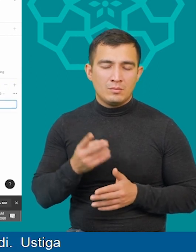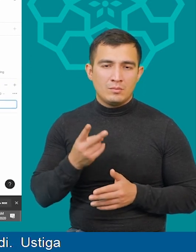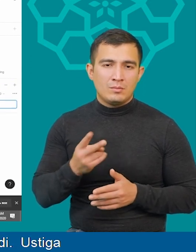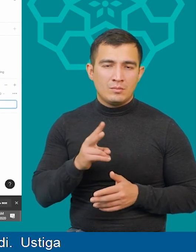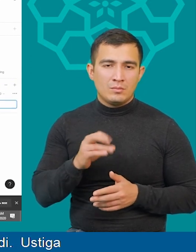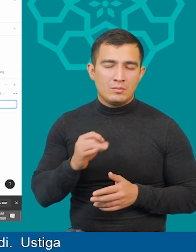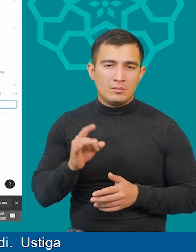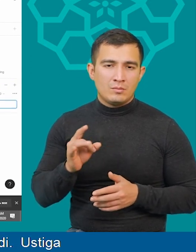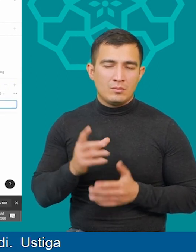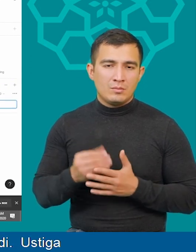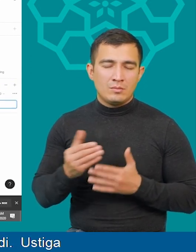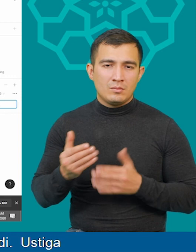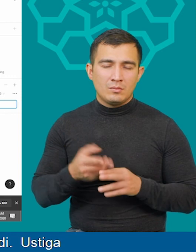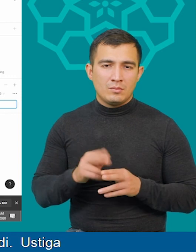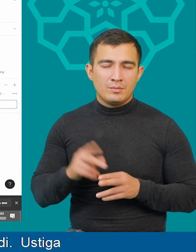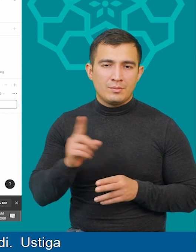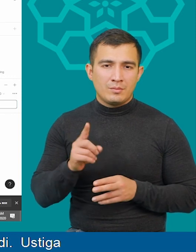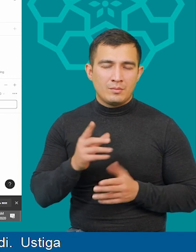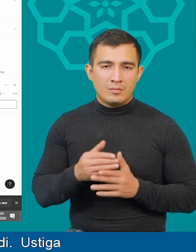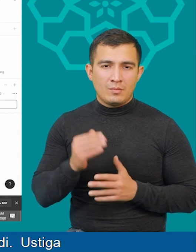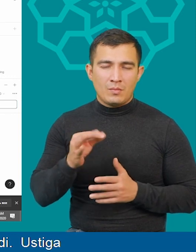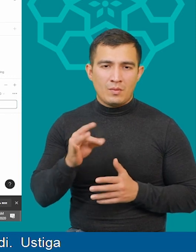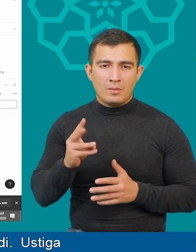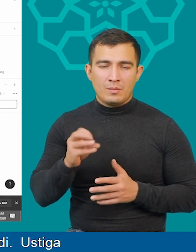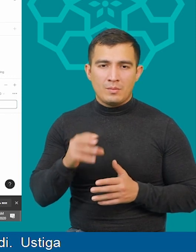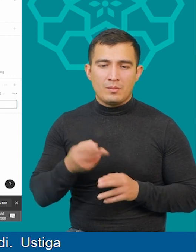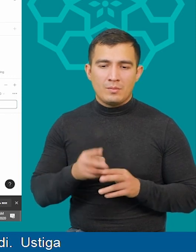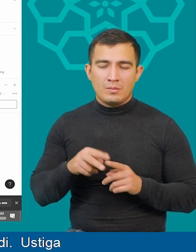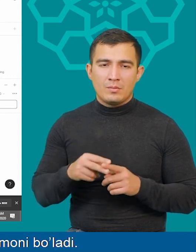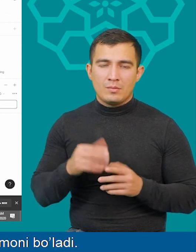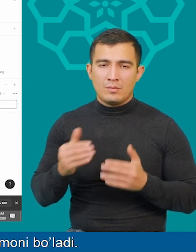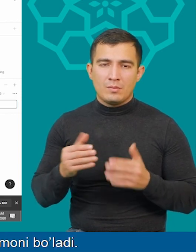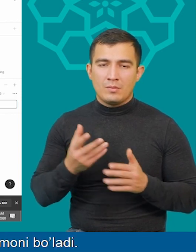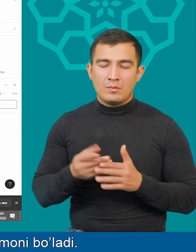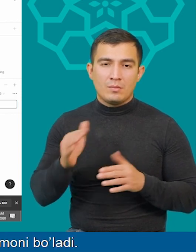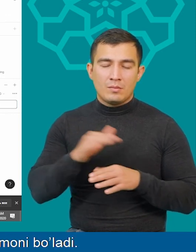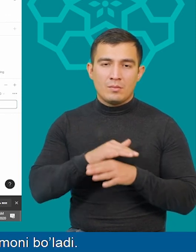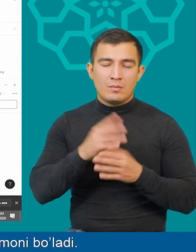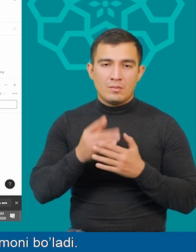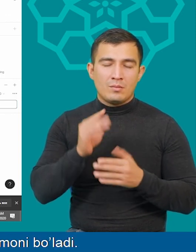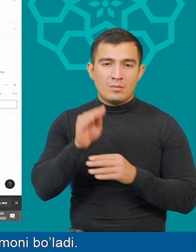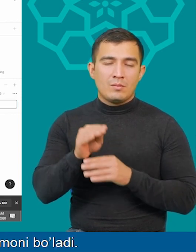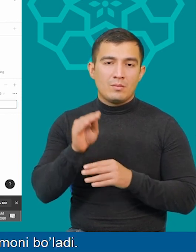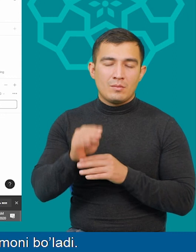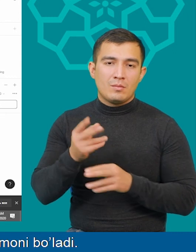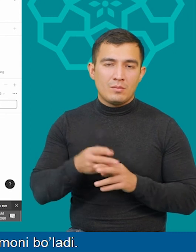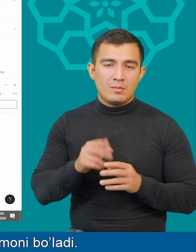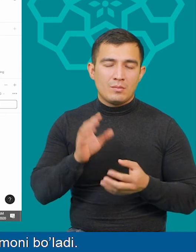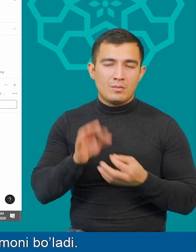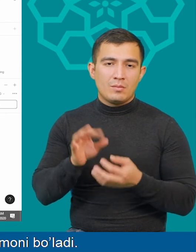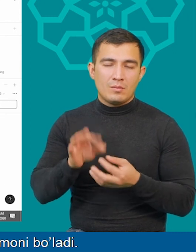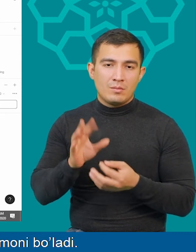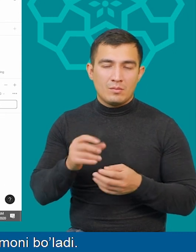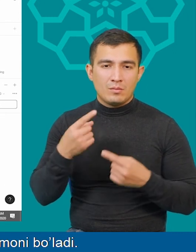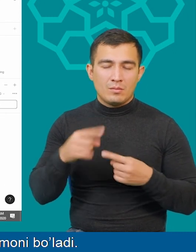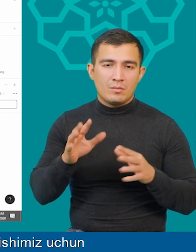eksport bo'ladi va bu zip formatida bizga skachat bo'ladi. Ustiga bosadigan bo'lsam, bunisi boshqa tomoni, ikkinchisi esa